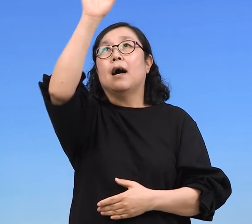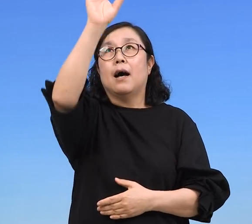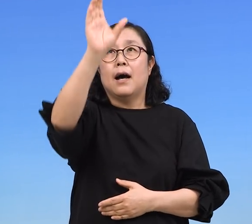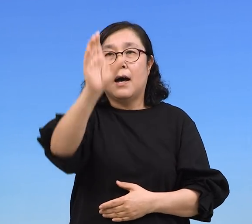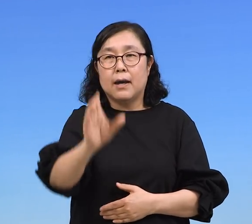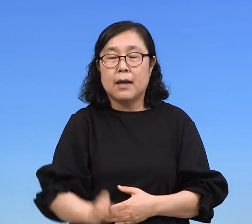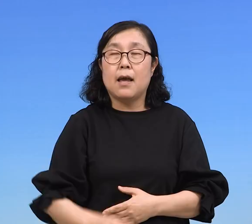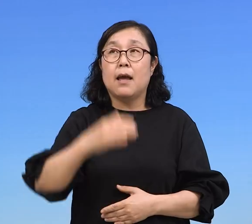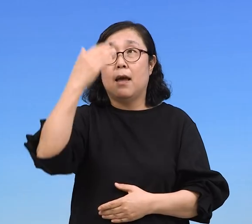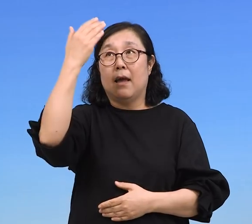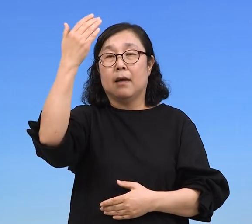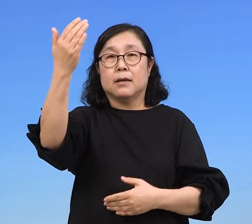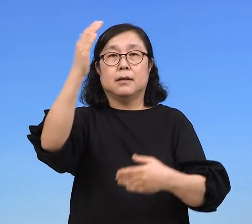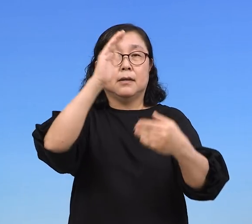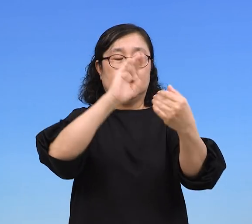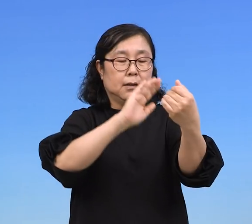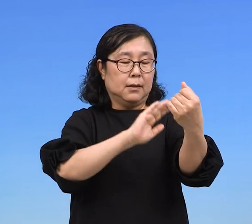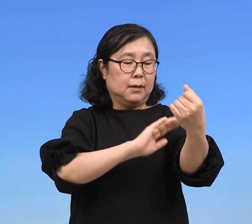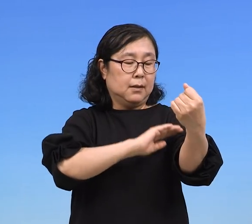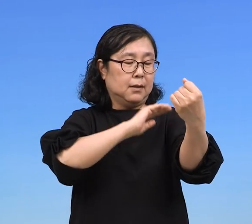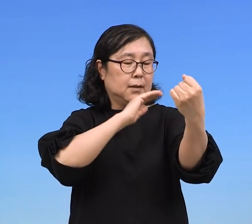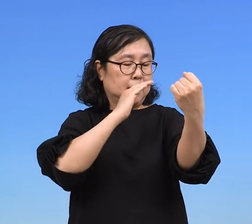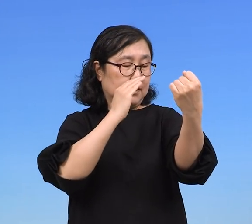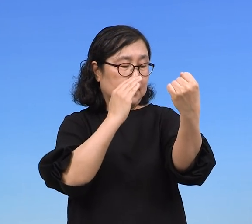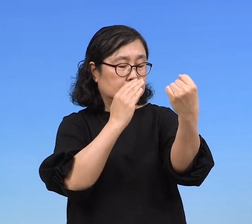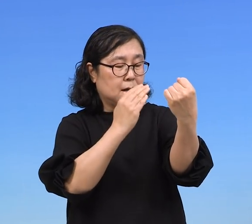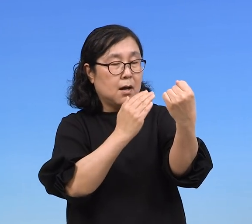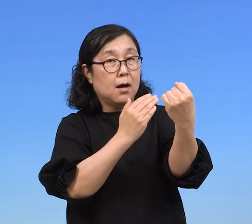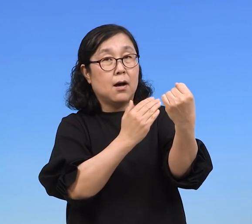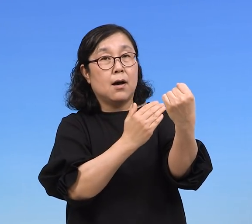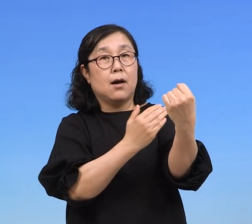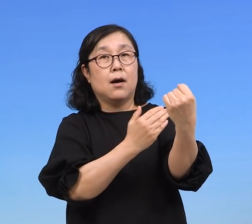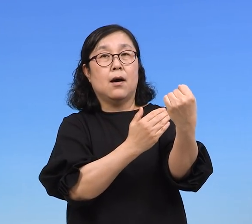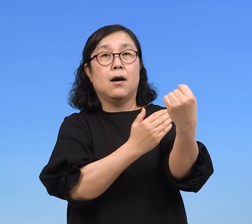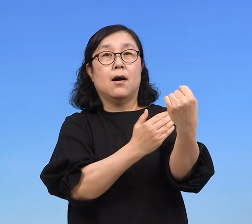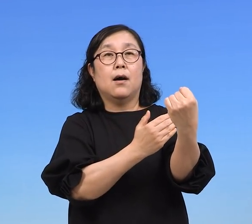십자가의 그 능력, 십자가의 그 사랑,